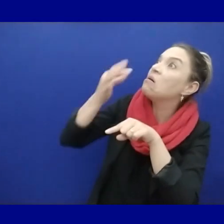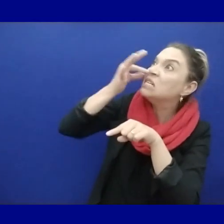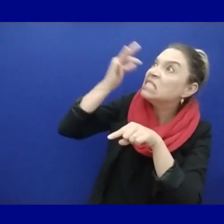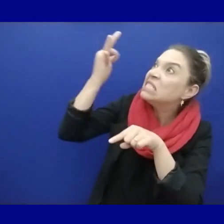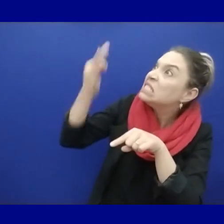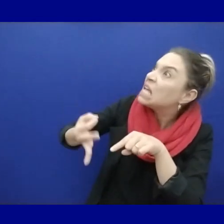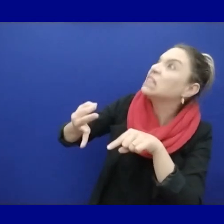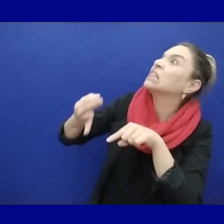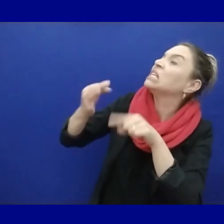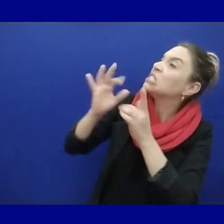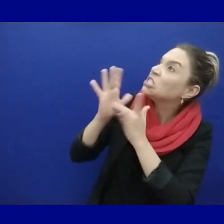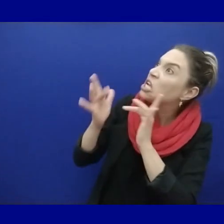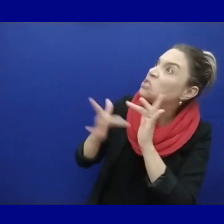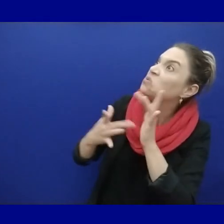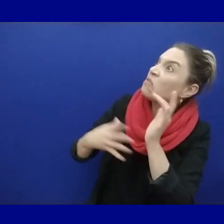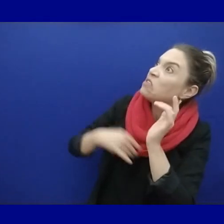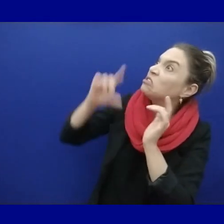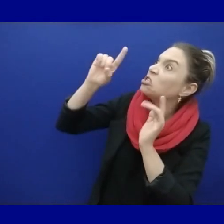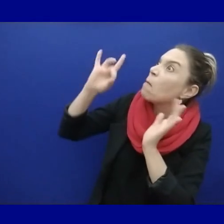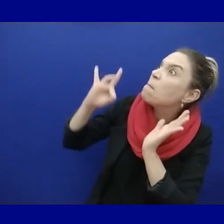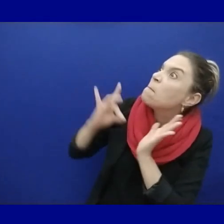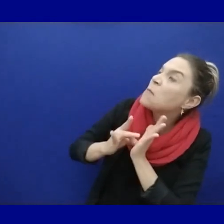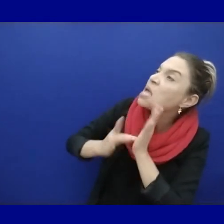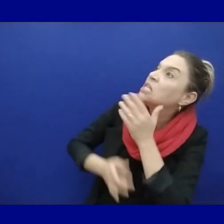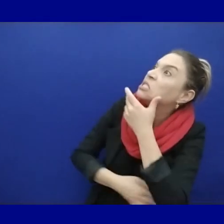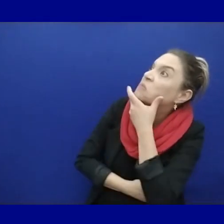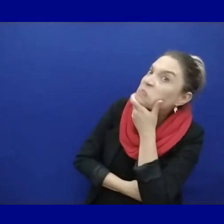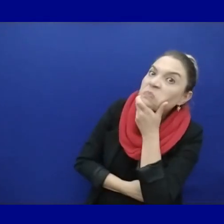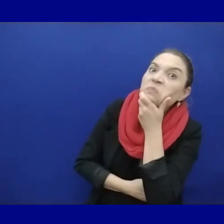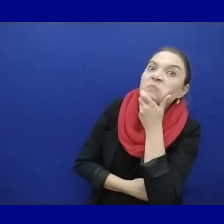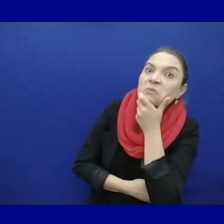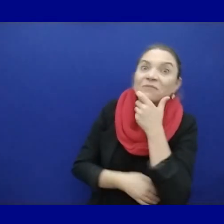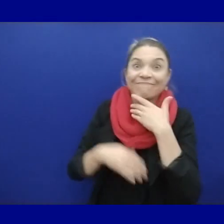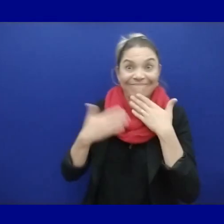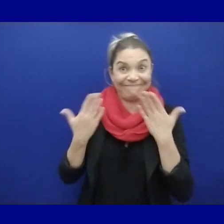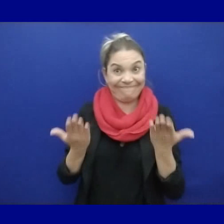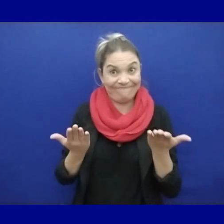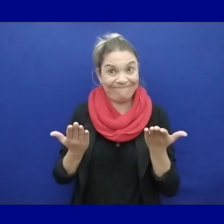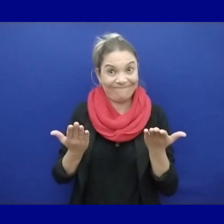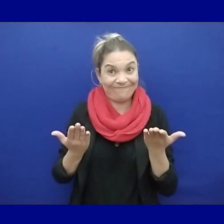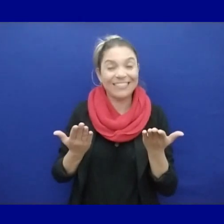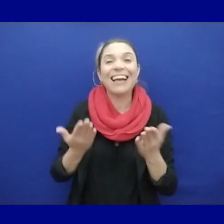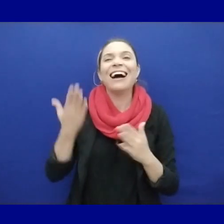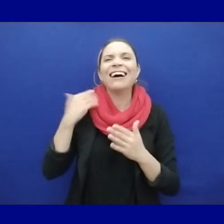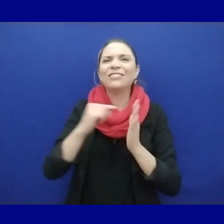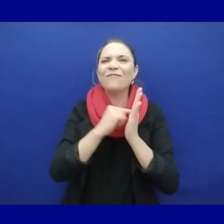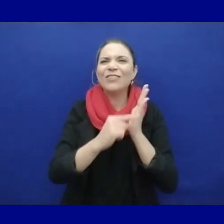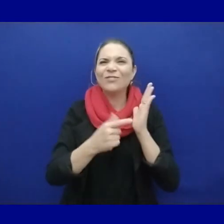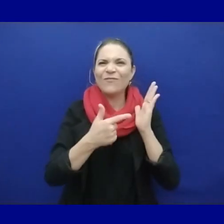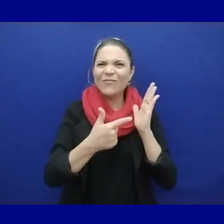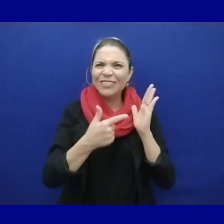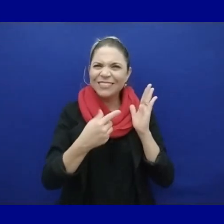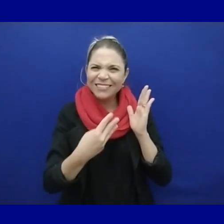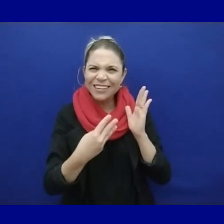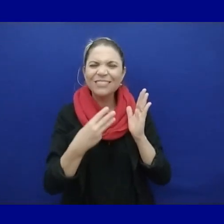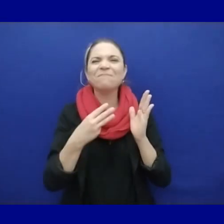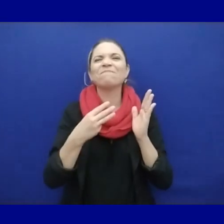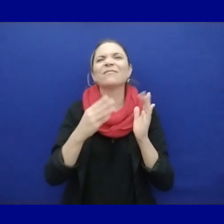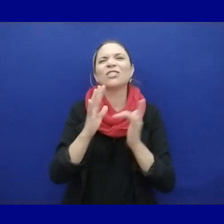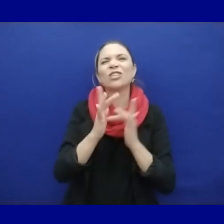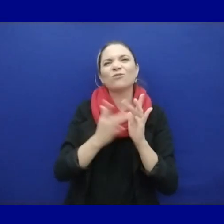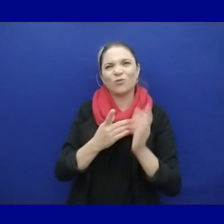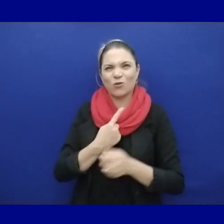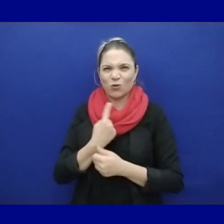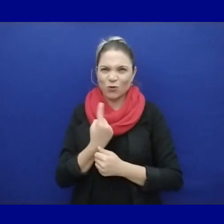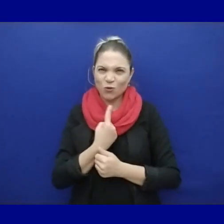lado do mar da Galileia. Diz que Jesus já estava só no verso 23, e que no